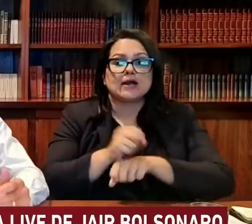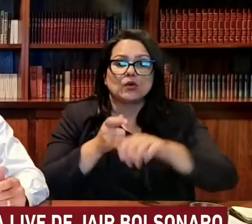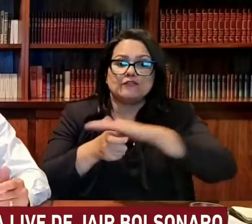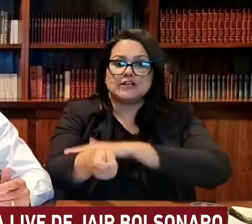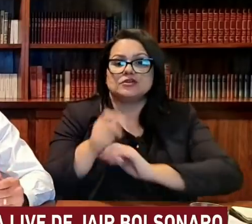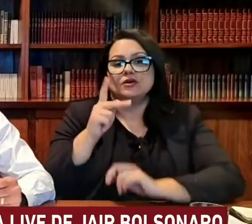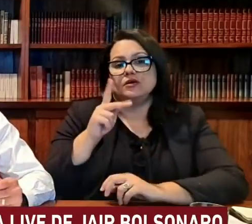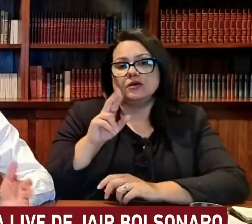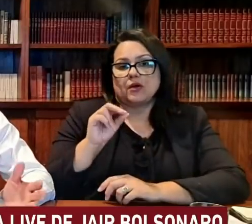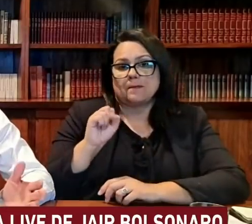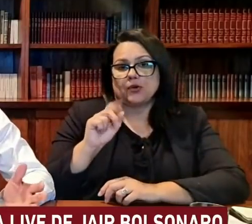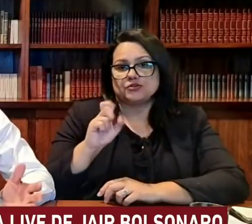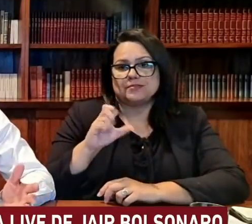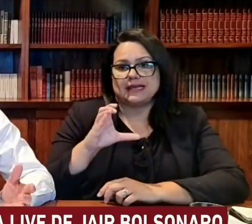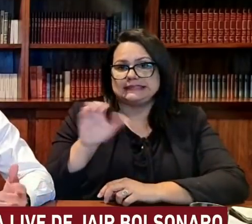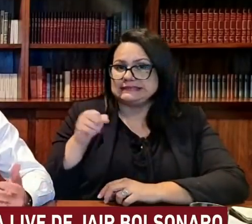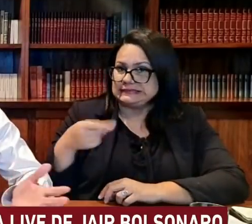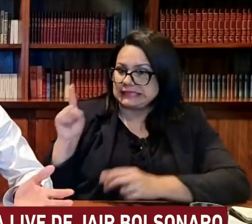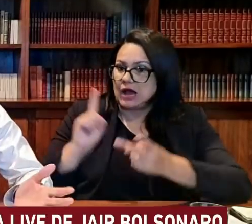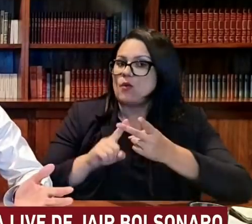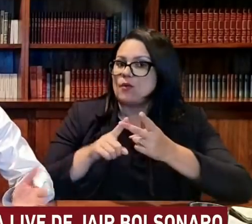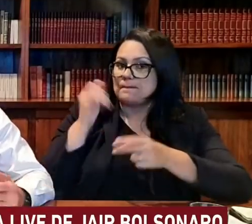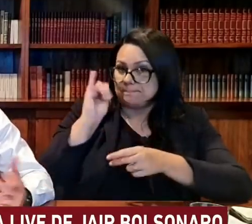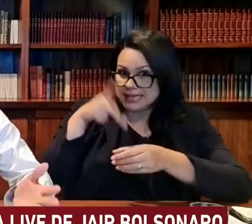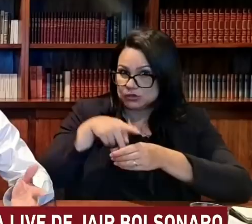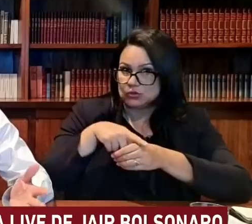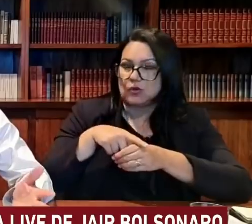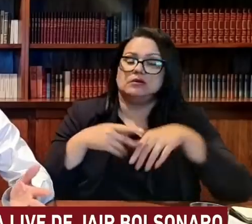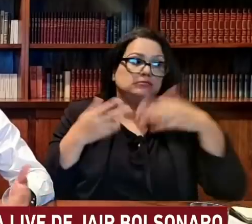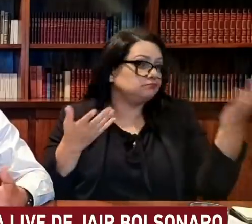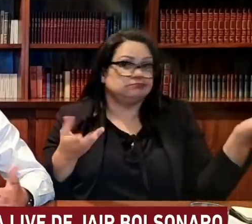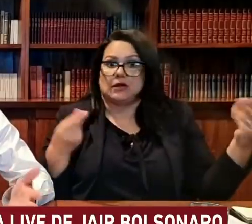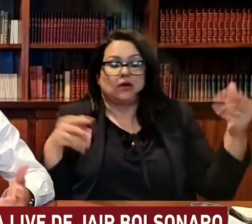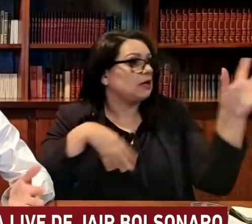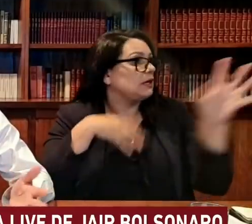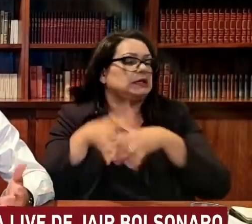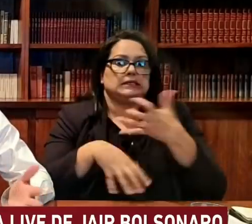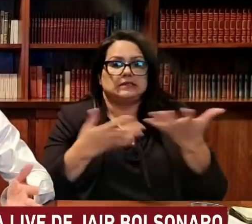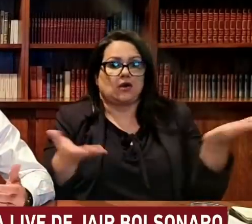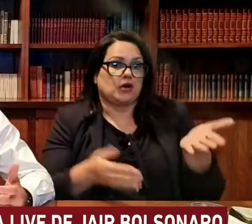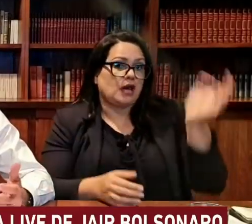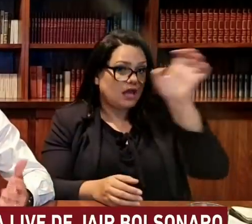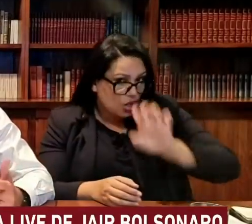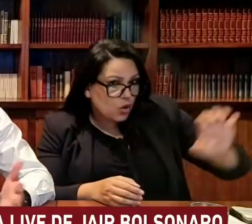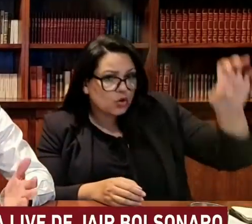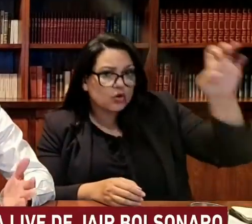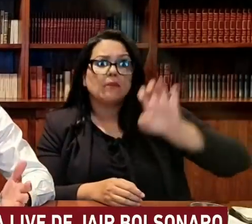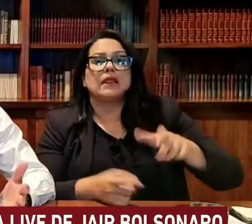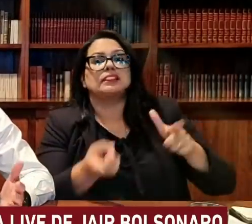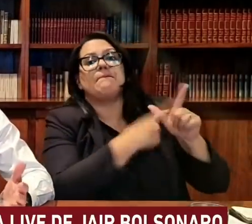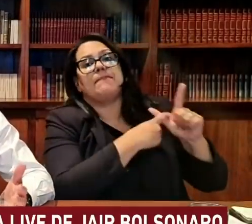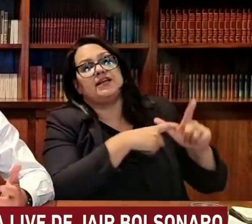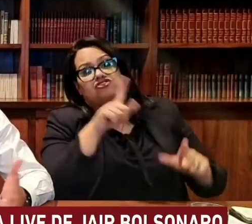investir no petróleo vindo do xisto. E quando vem a crise, pessoal, tá aí, ó, a Europa depende de grande parte de gás da